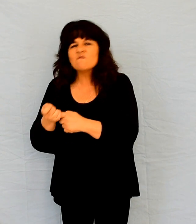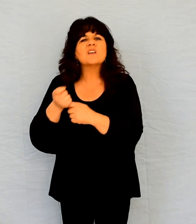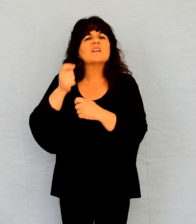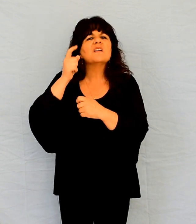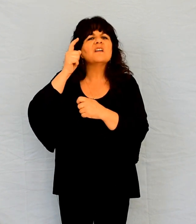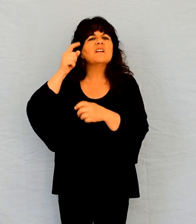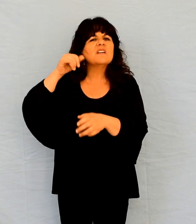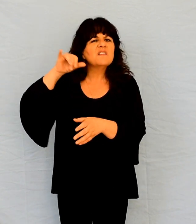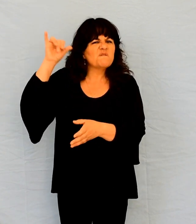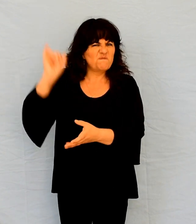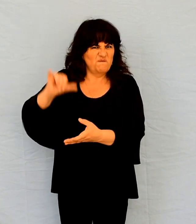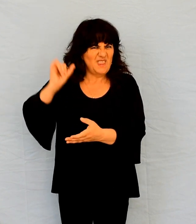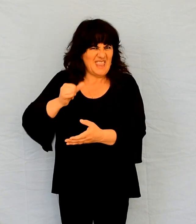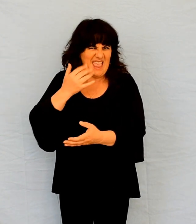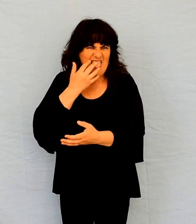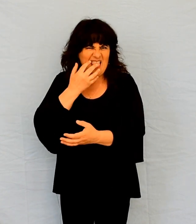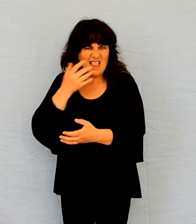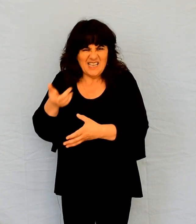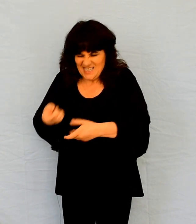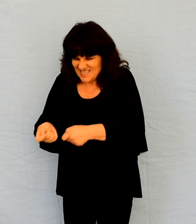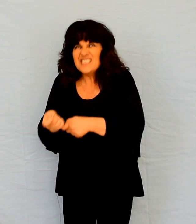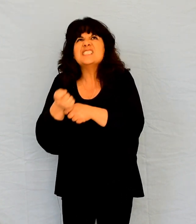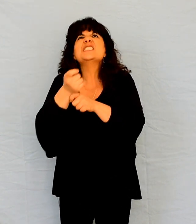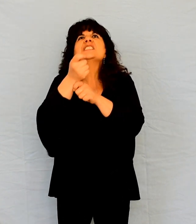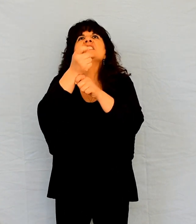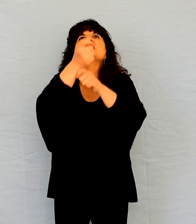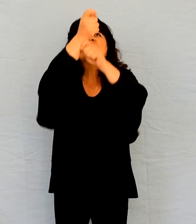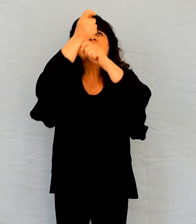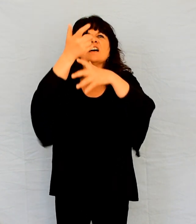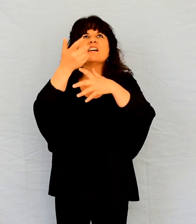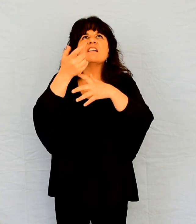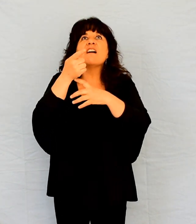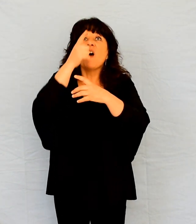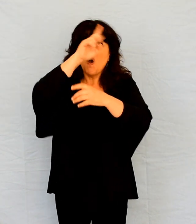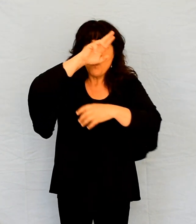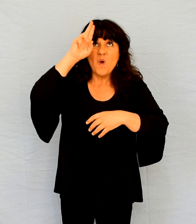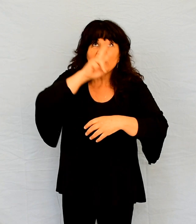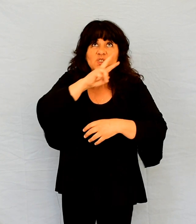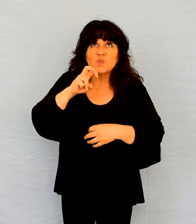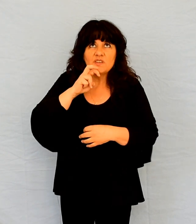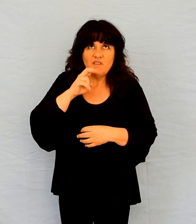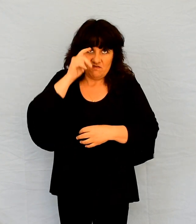vinaigrée, en disant : « Si tu es roi des Juifs, sauve-toi toi-même. »